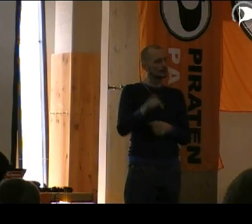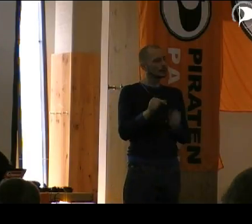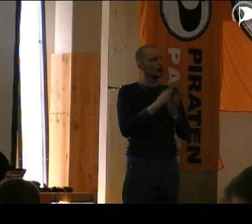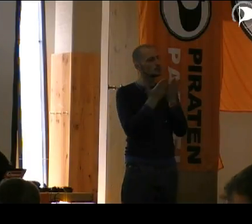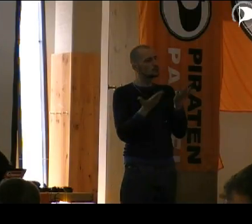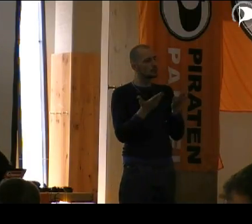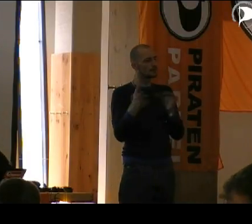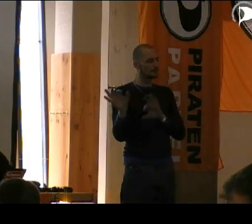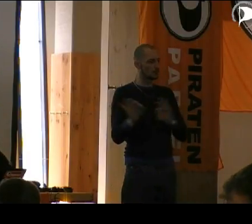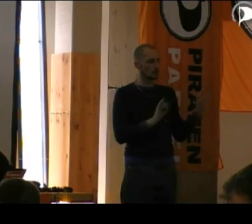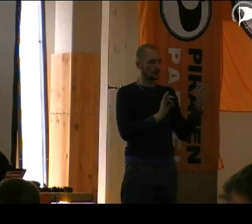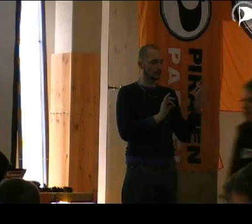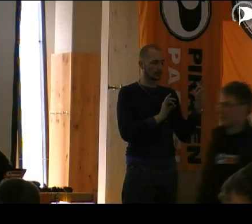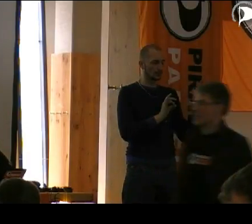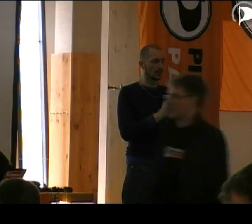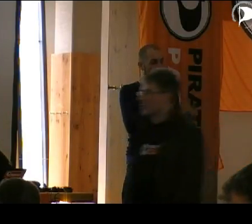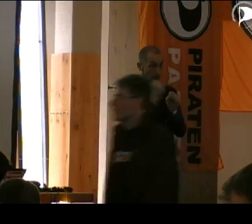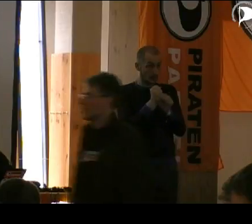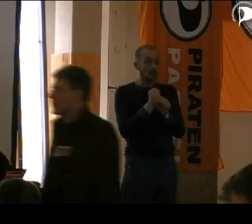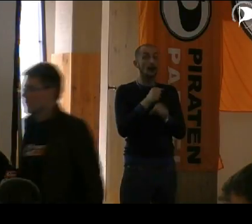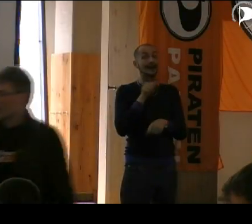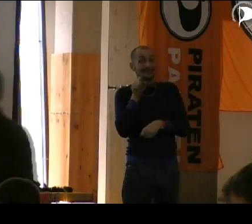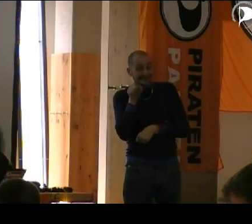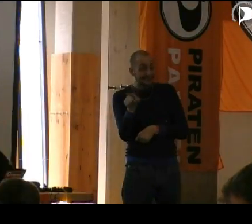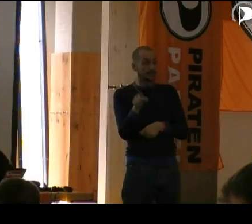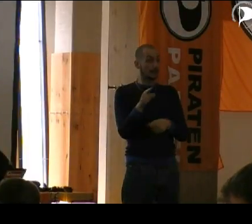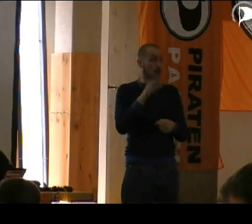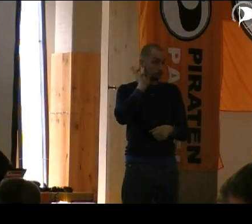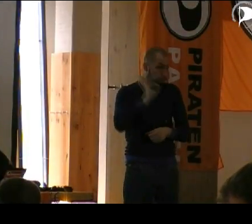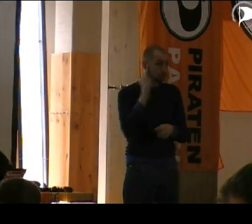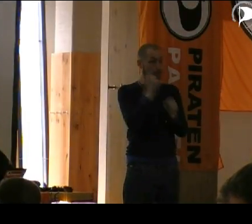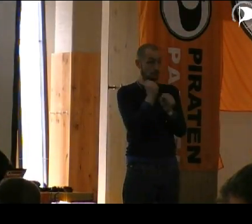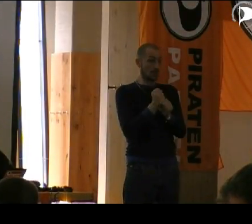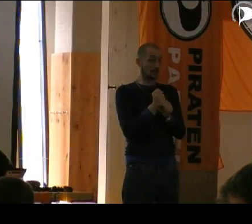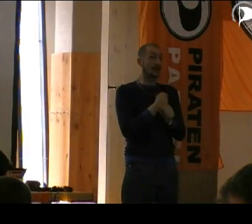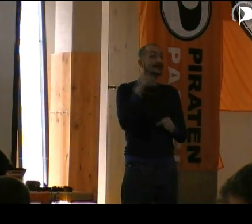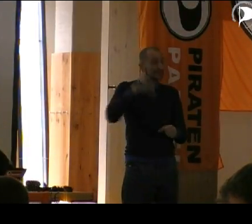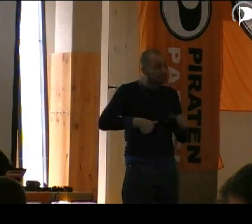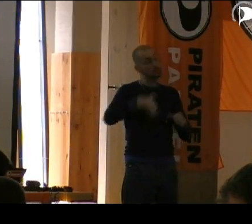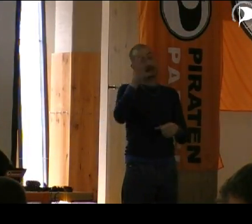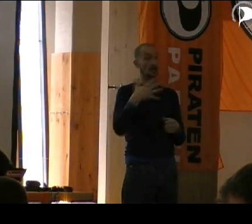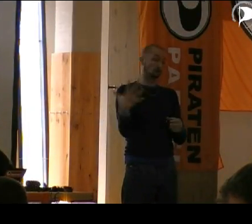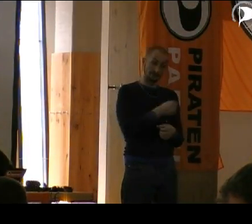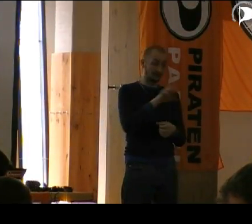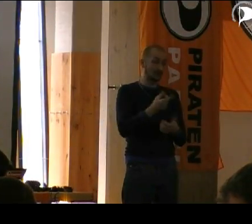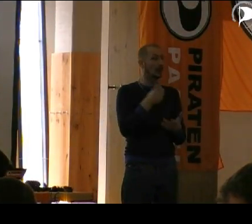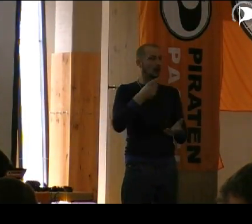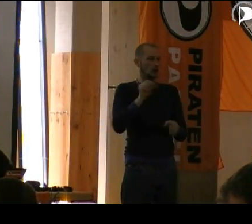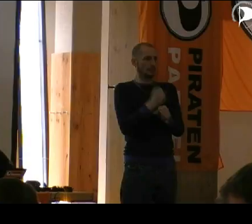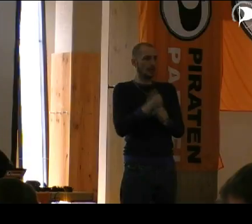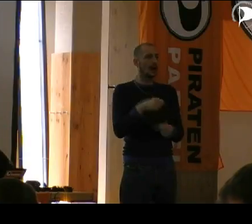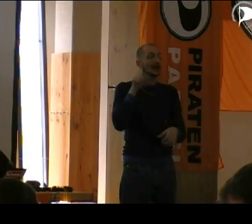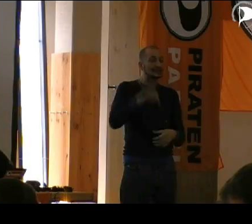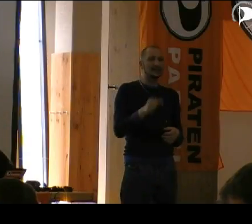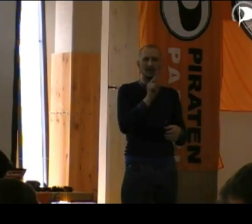letzten monate des mehr als perfekt gemacht mir ist ein training klar sei der effekt machen gemacht hatten